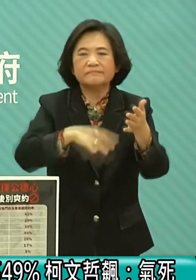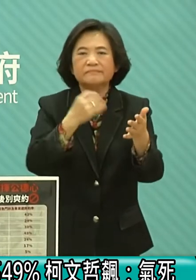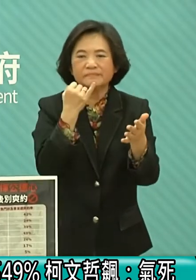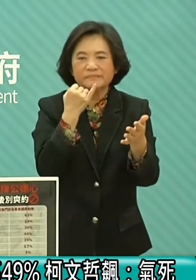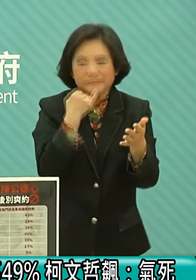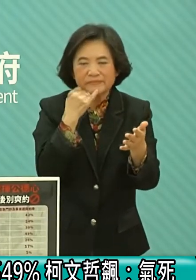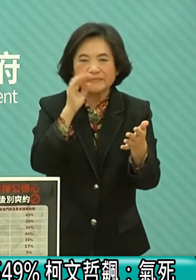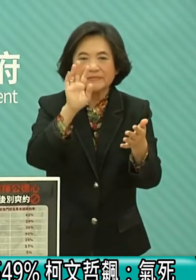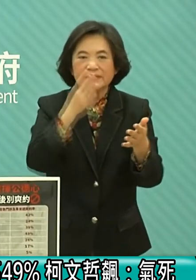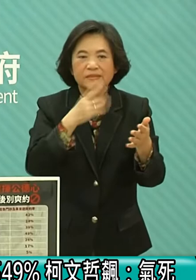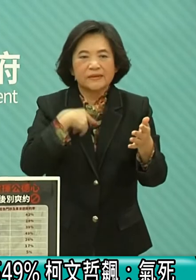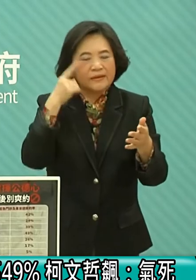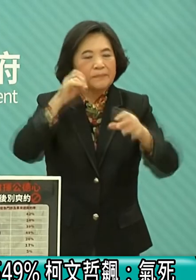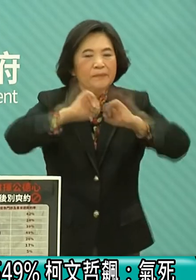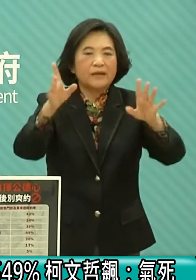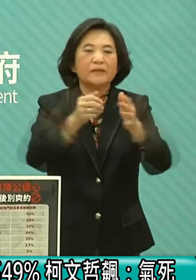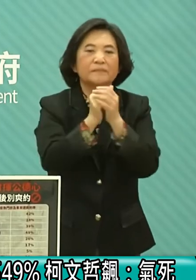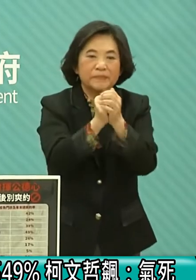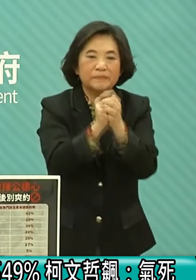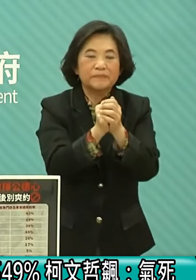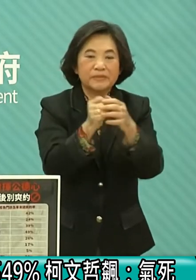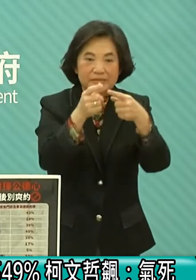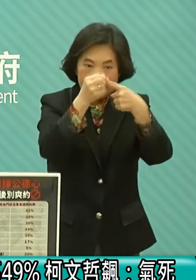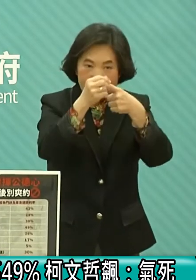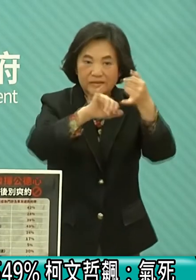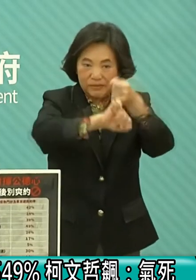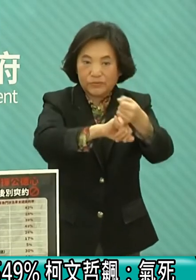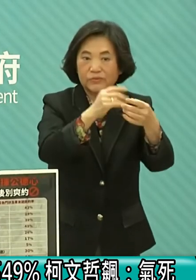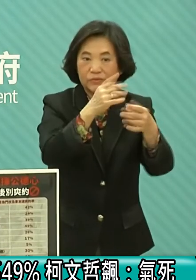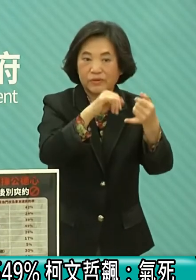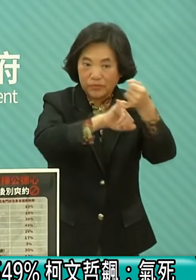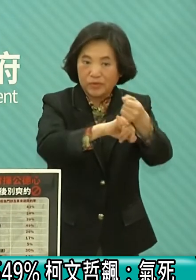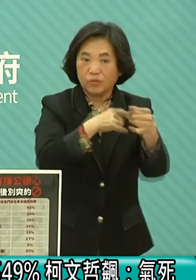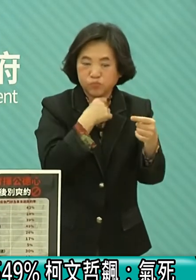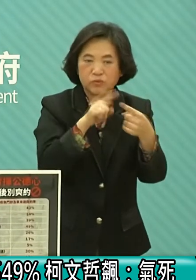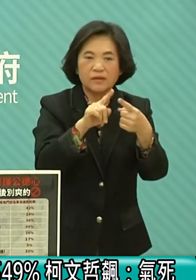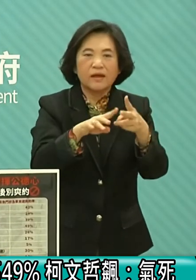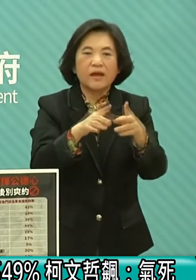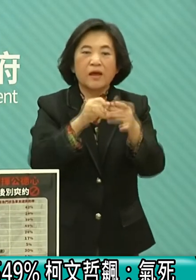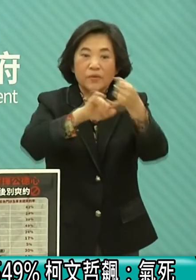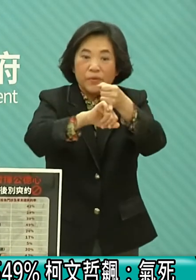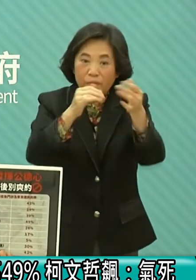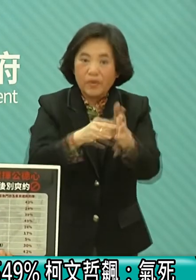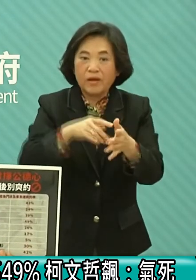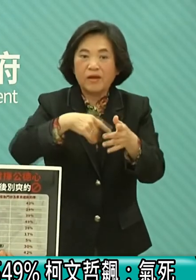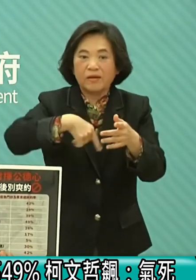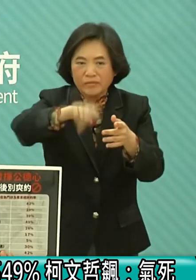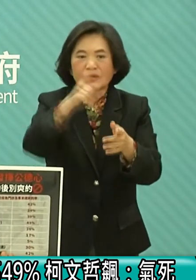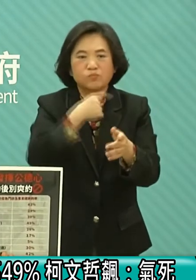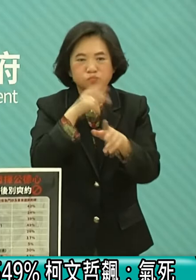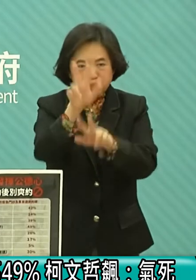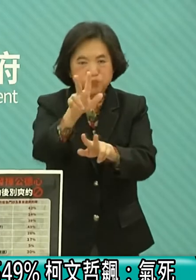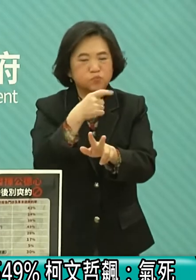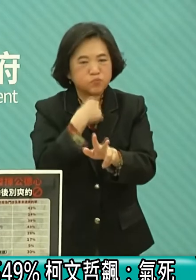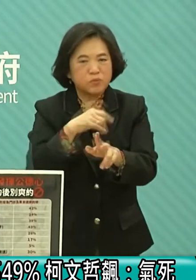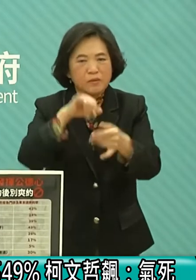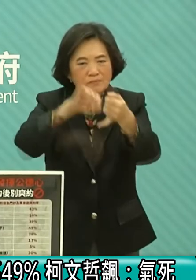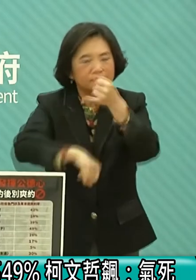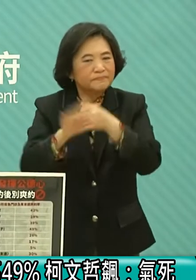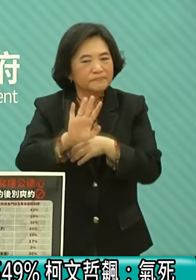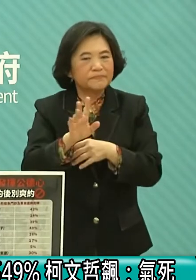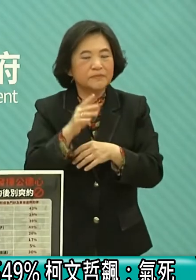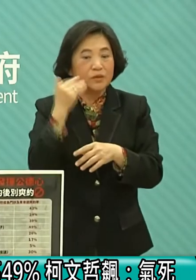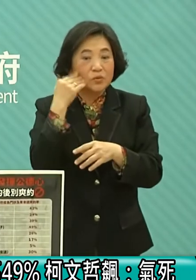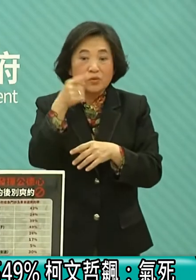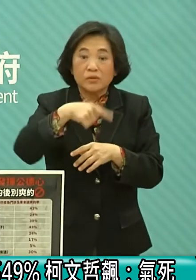吗？拜托你预约，但是更要拜托你不可以爽约哦。那你要是不来，不然